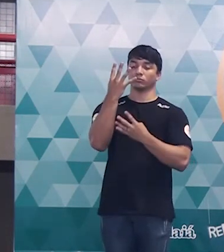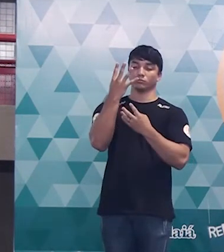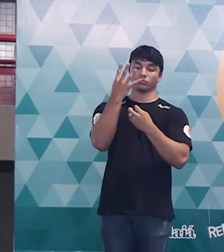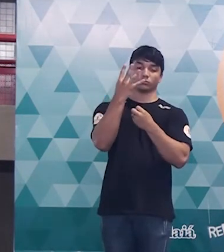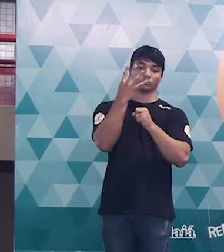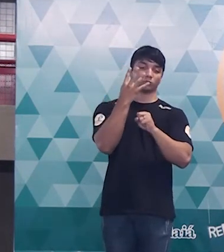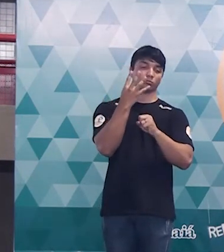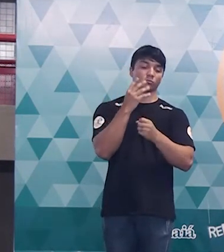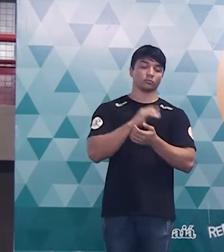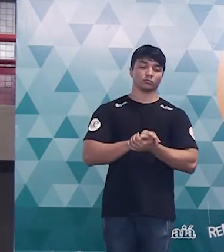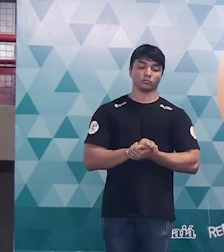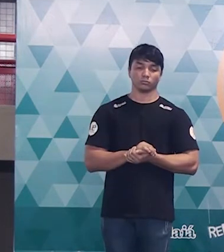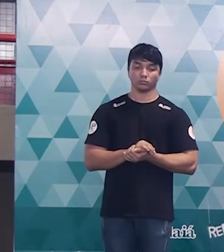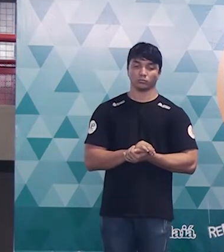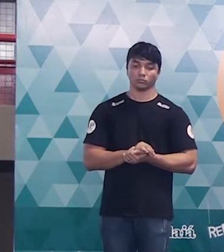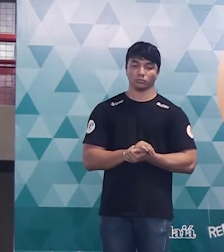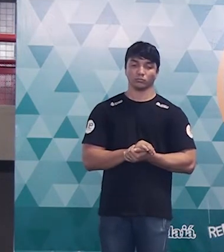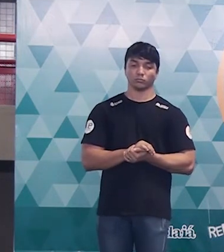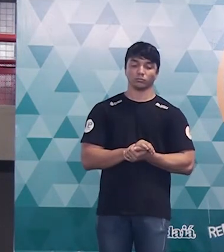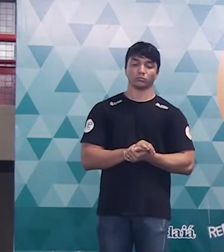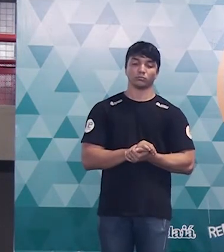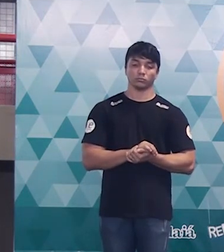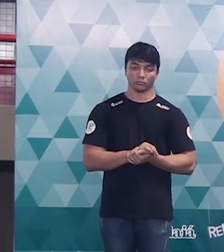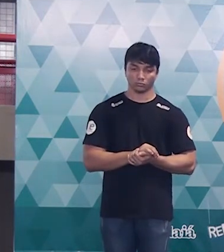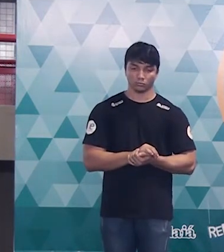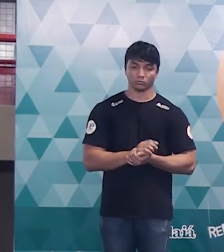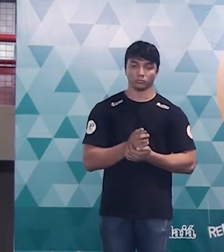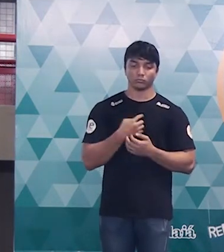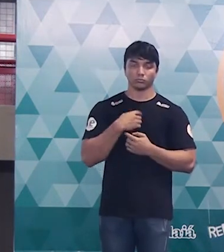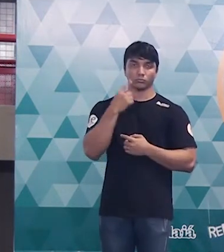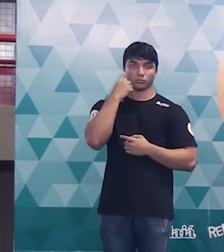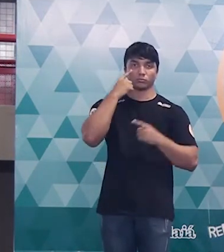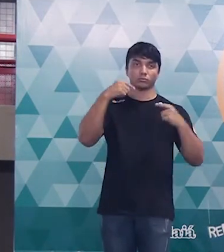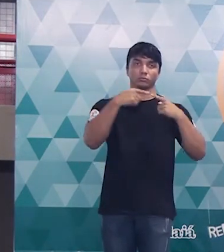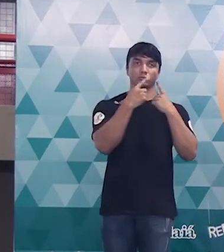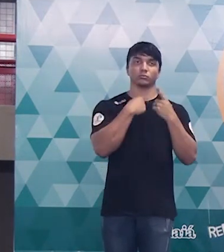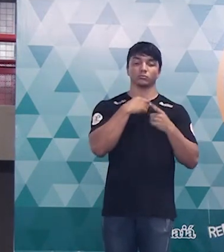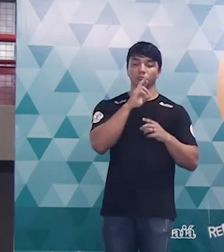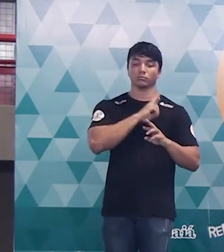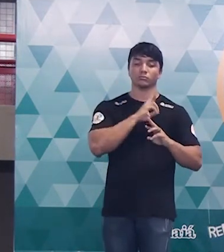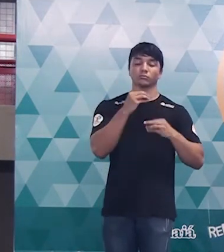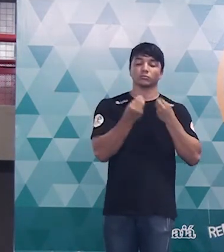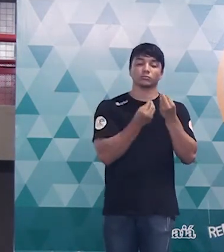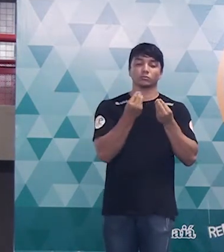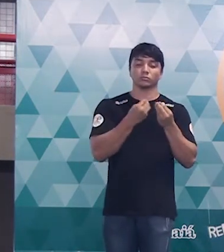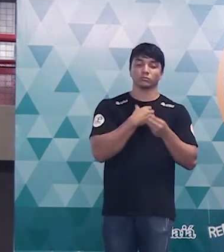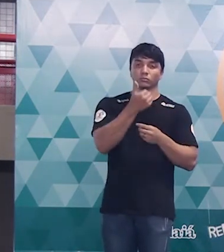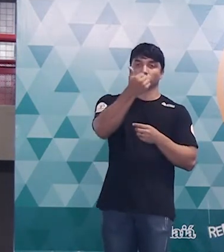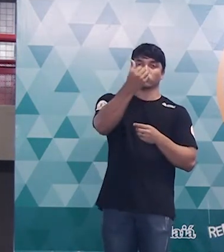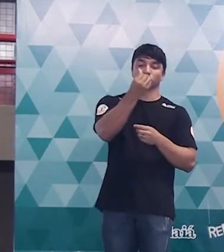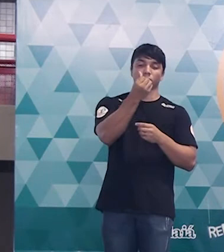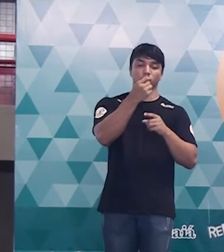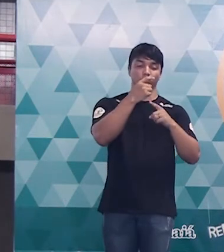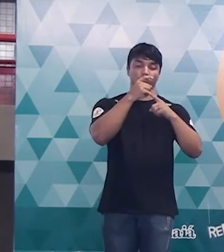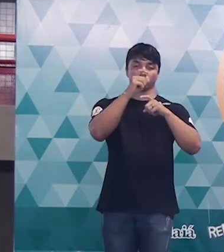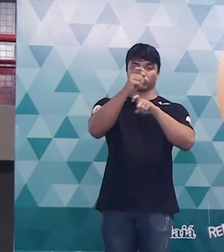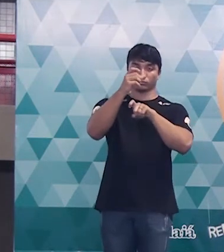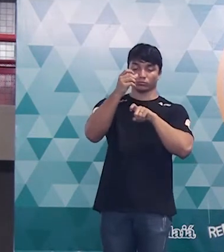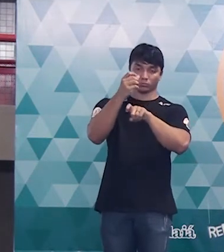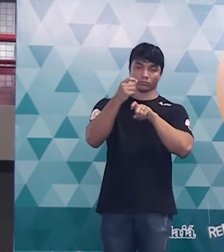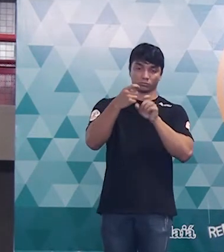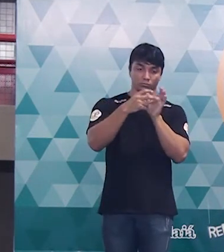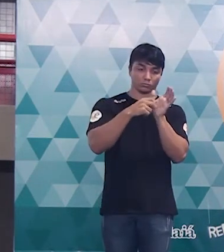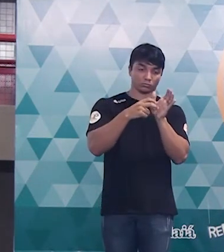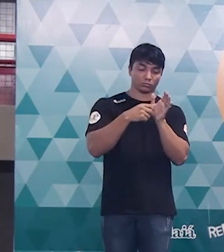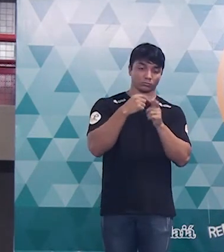1 é 4 e embaixo 1 vezes 8 é 8. Então o que é que o tio Cax tem? 16 sobre x antes da